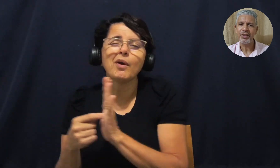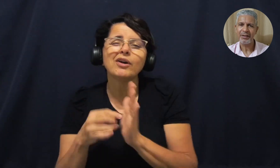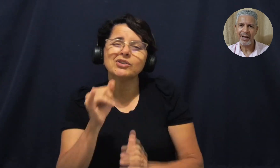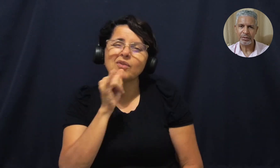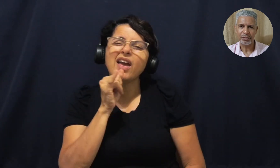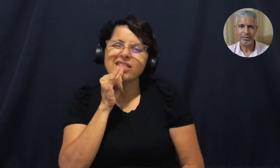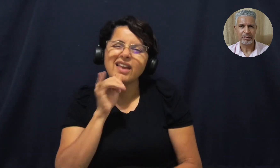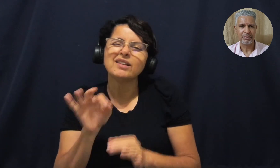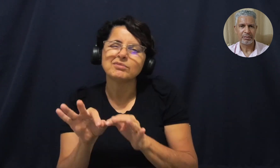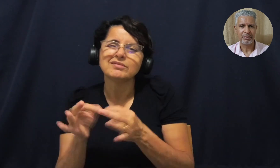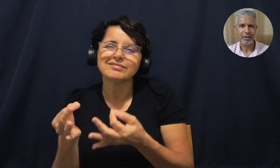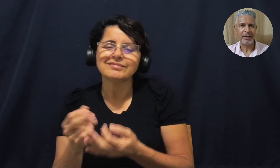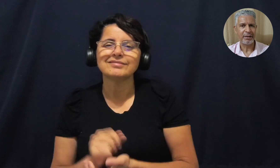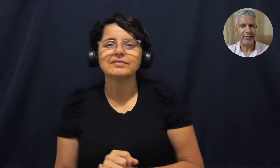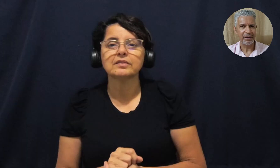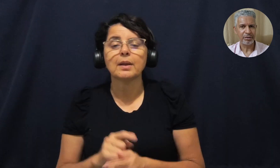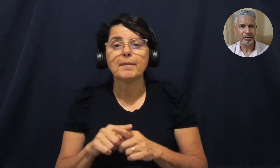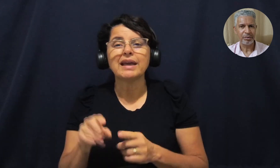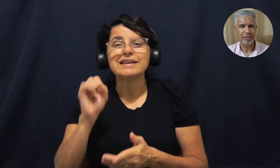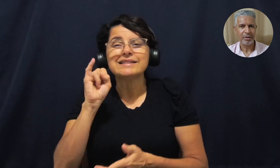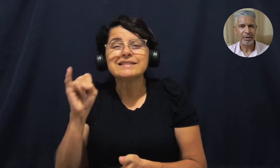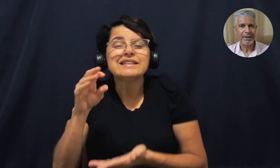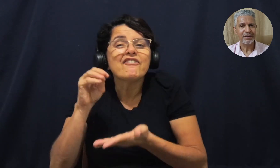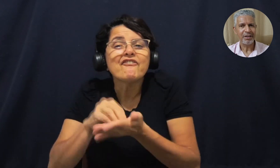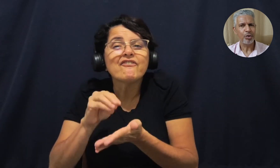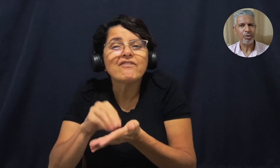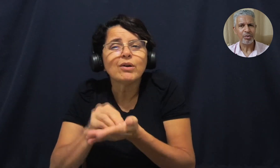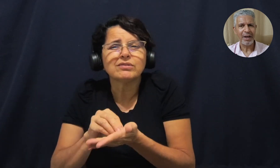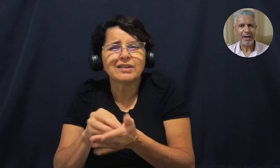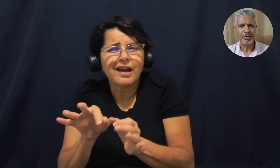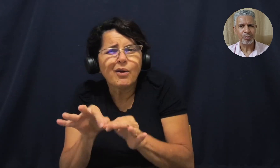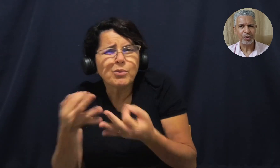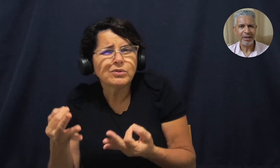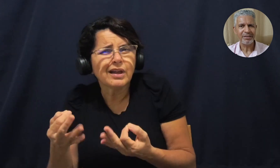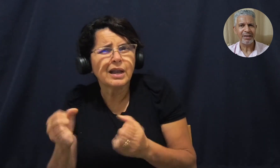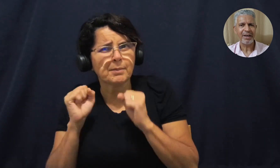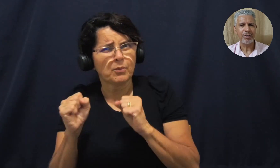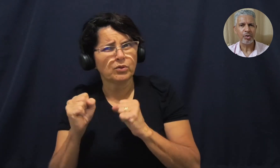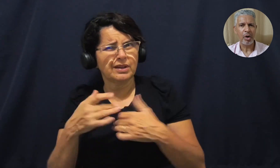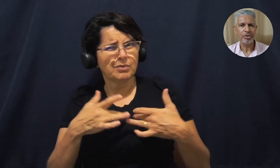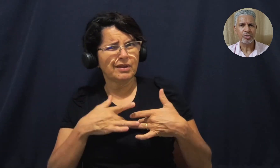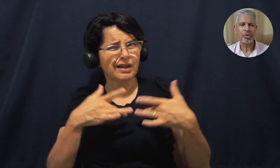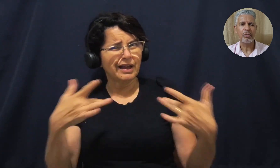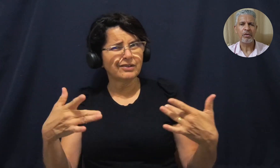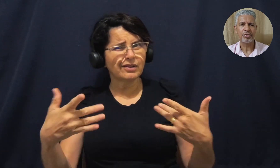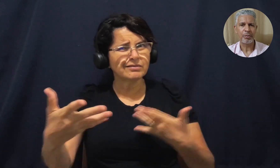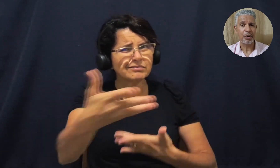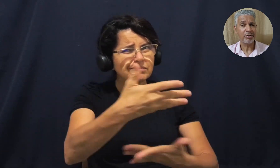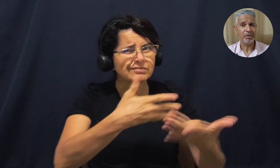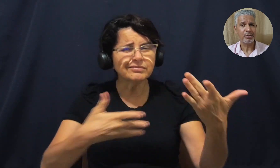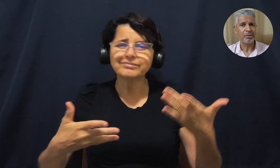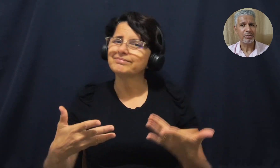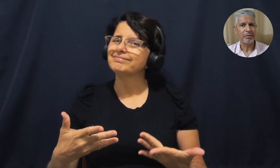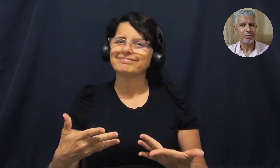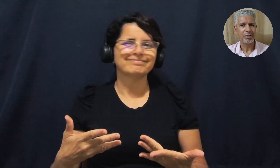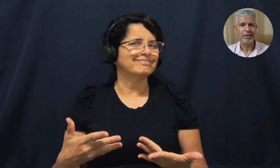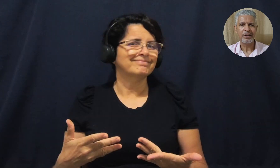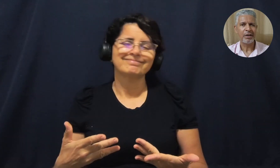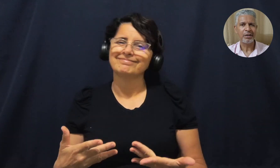se vos tem dado. Entretanto, sem humildade podeis ser caridosos com o vosso